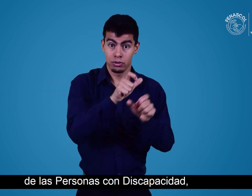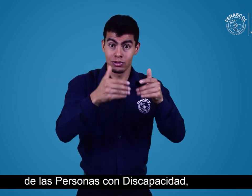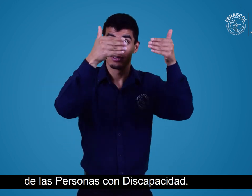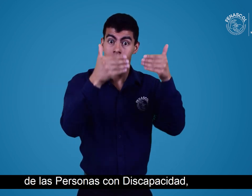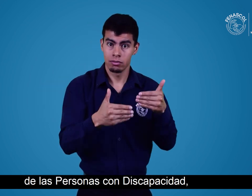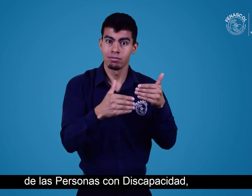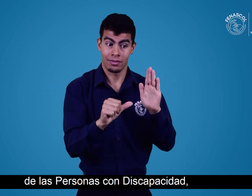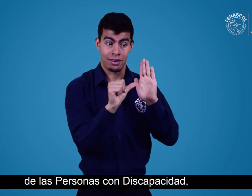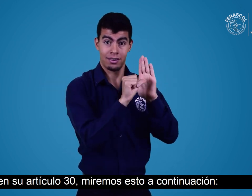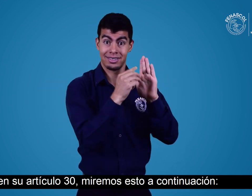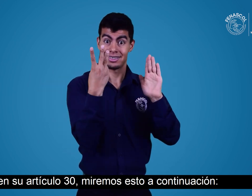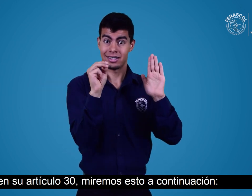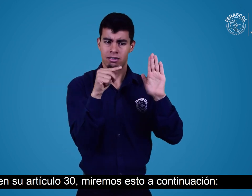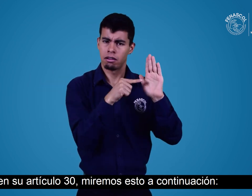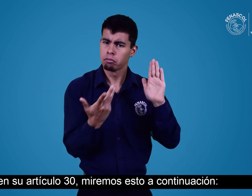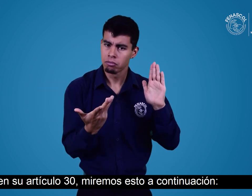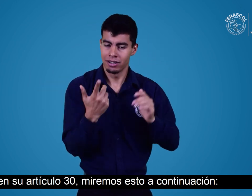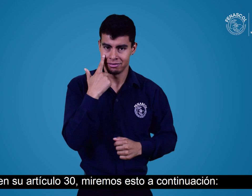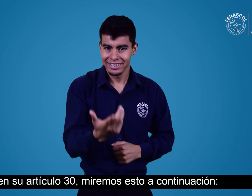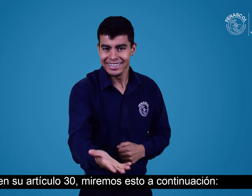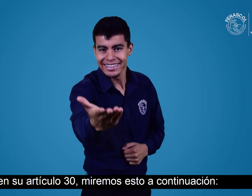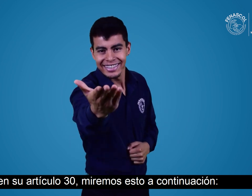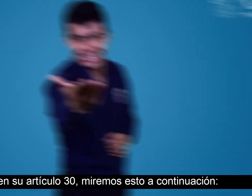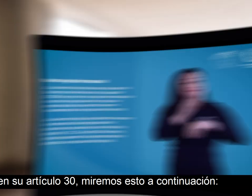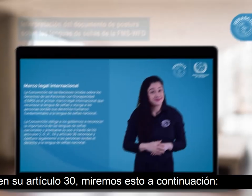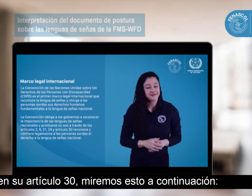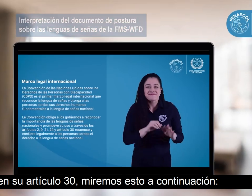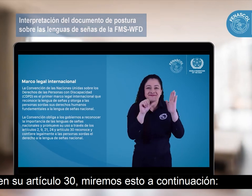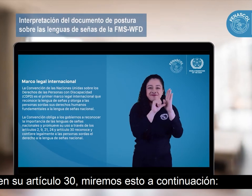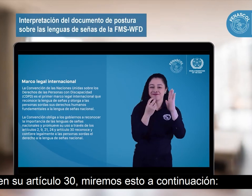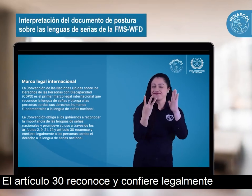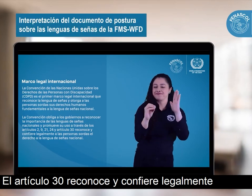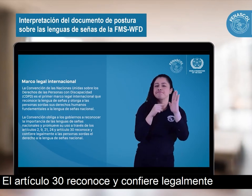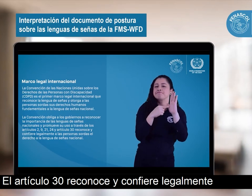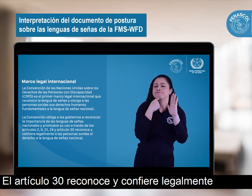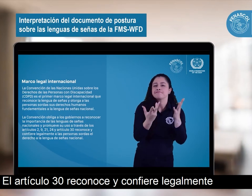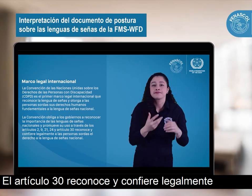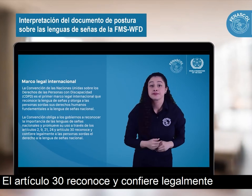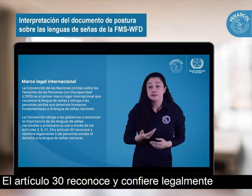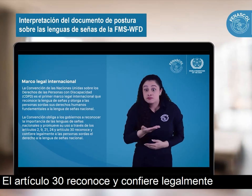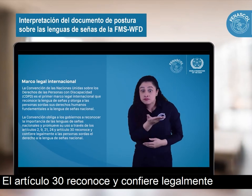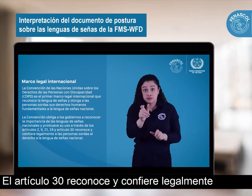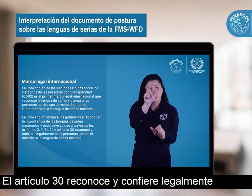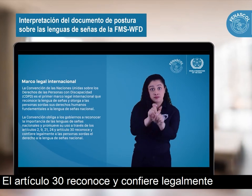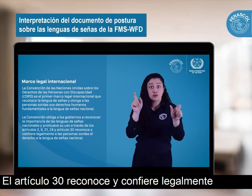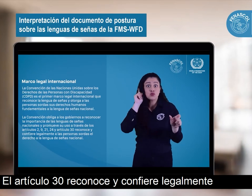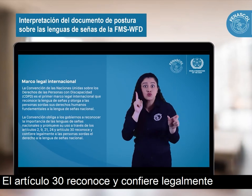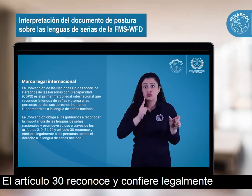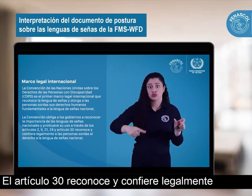con Discapacidad en su artículo 30. Miremos esto a continuación. El artículo 30 reconoce y confiere